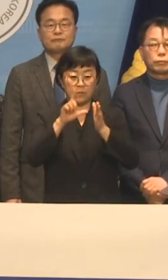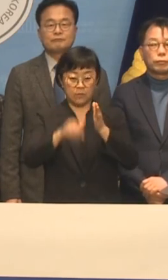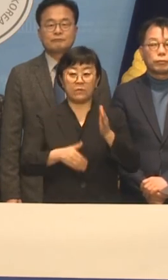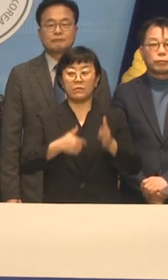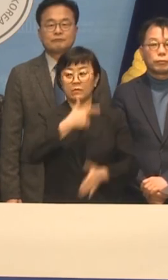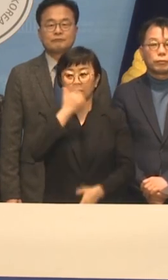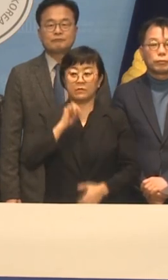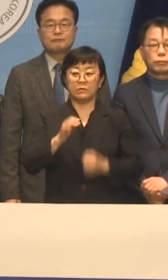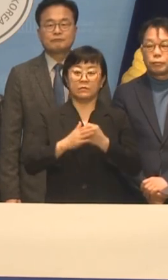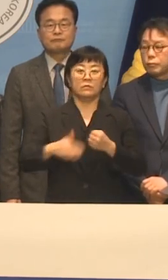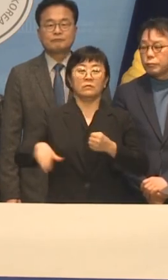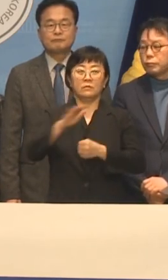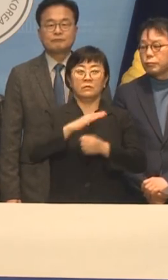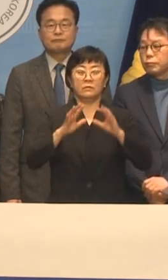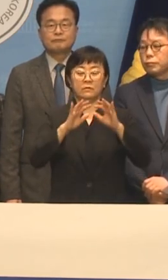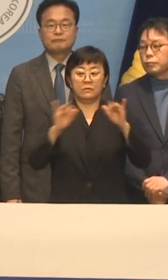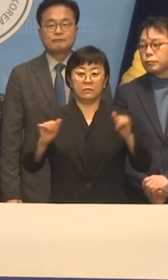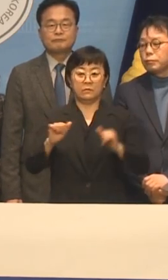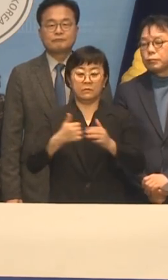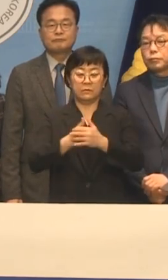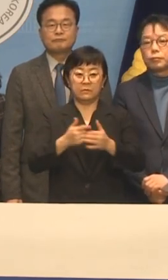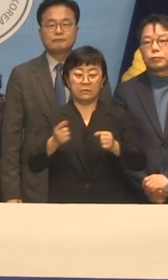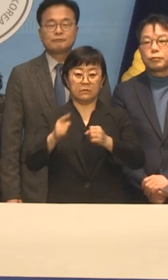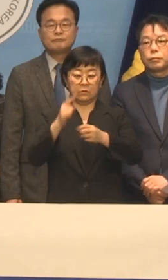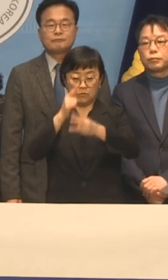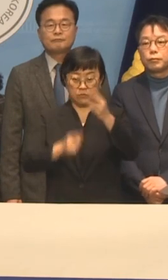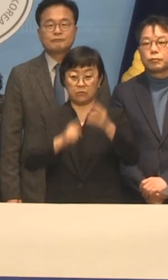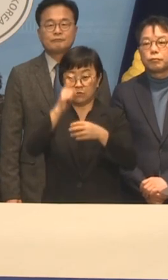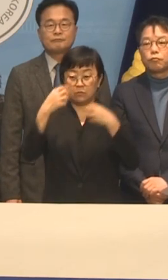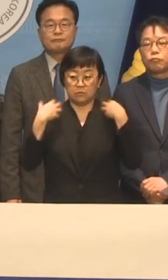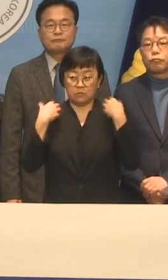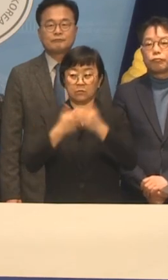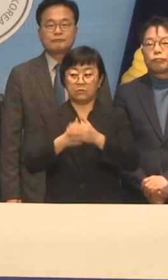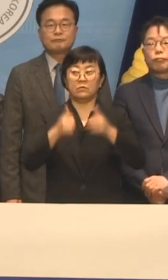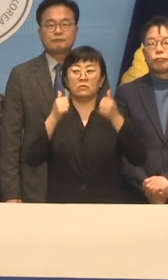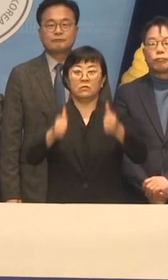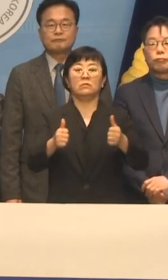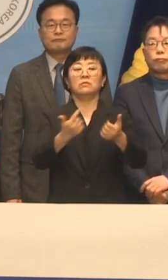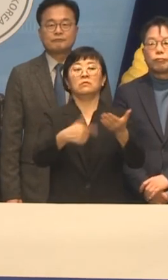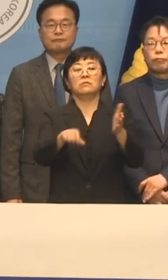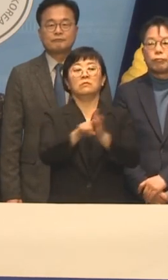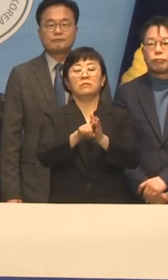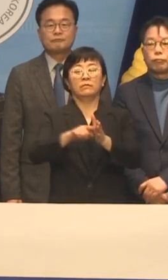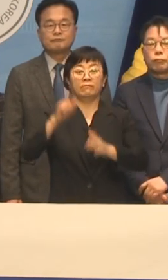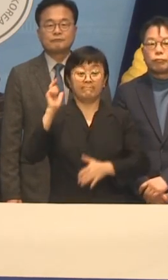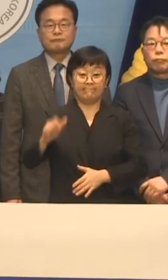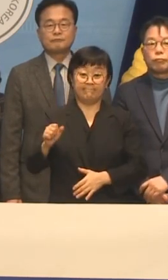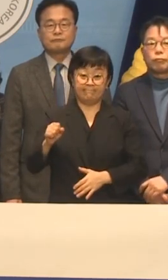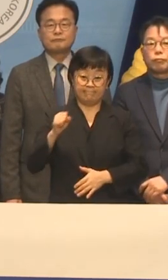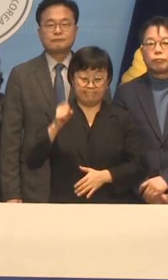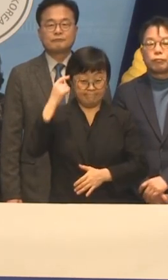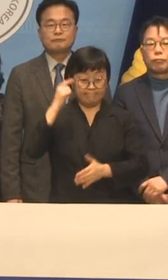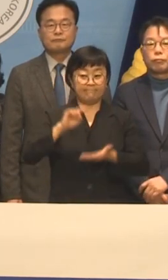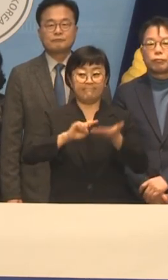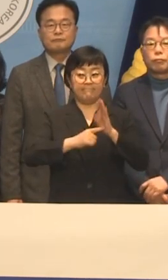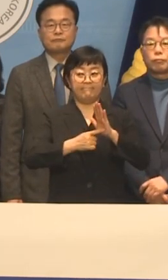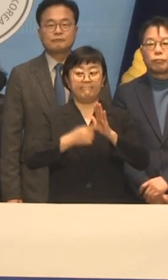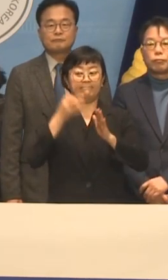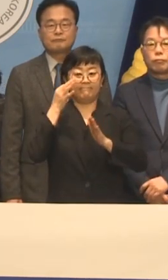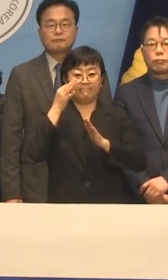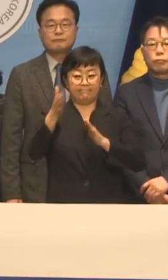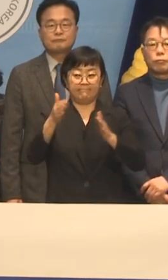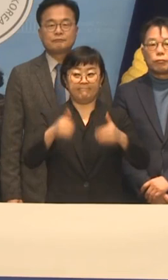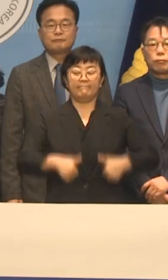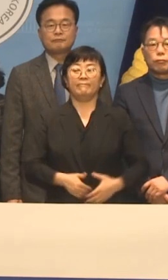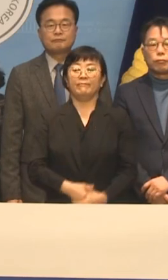부족합니다. 우리는 국민께 무도한 윤석열 정권을 심판하겠다는 강력한 의지를